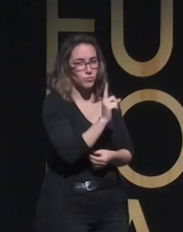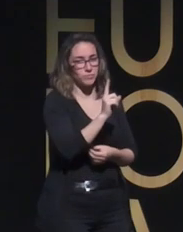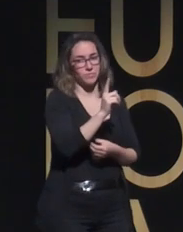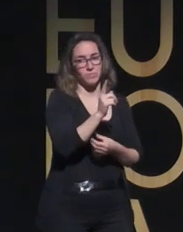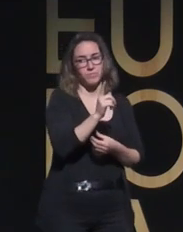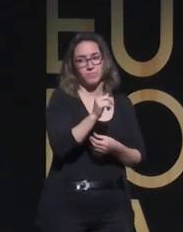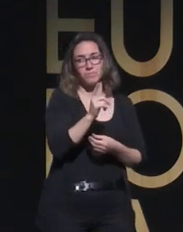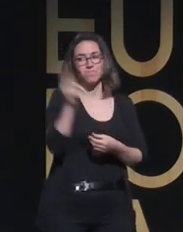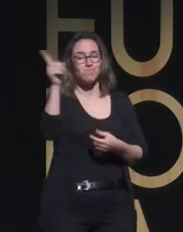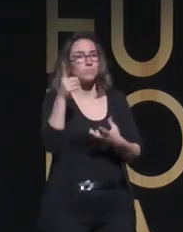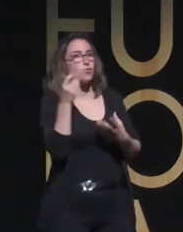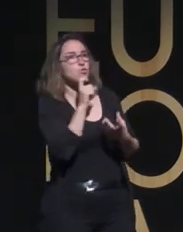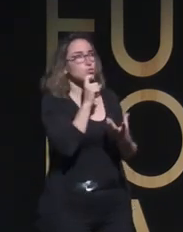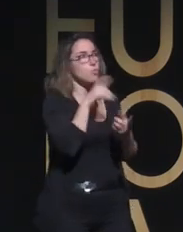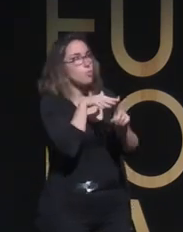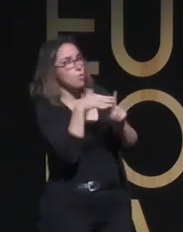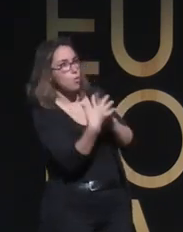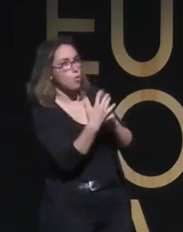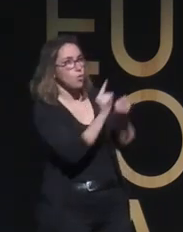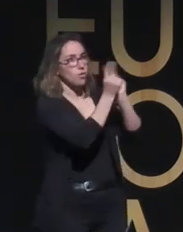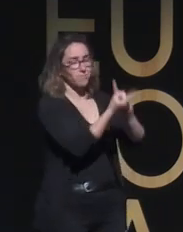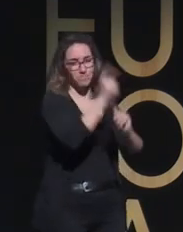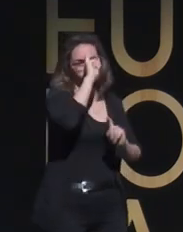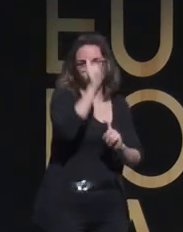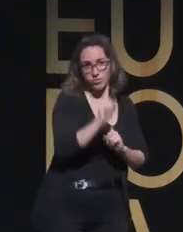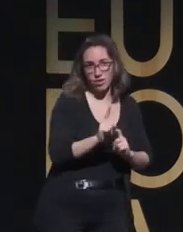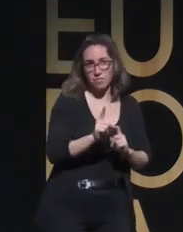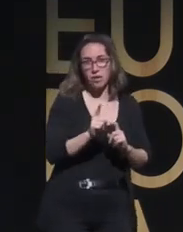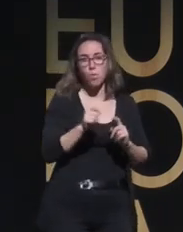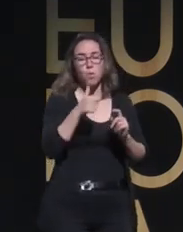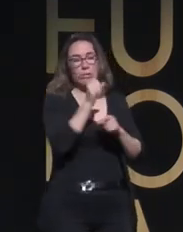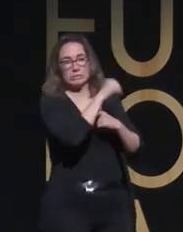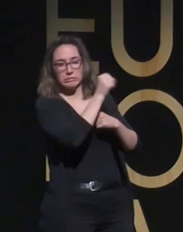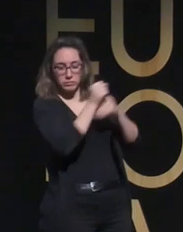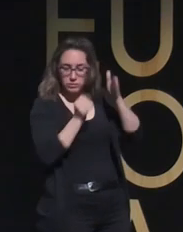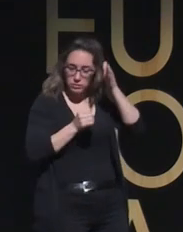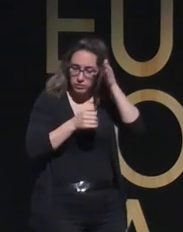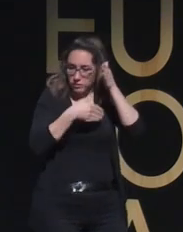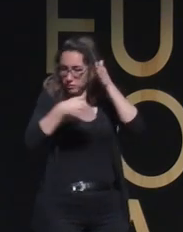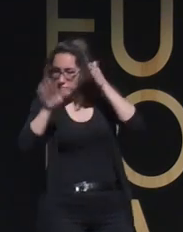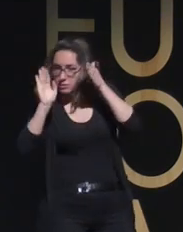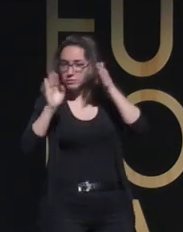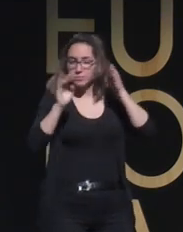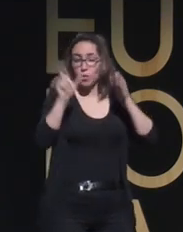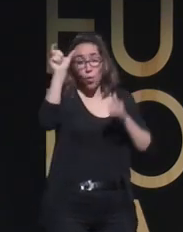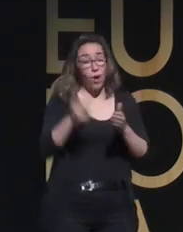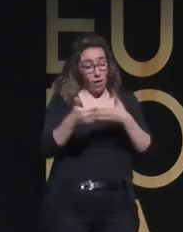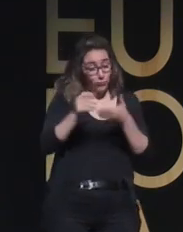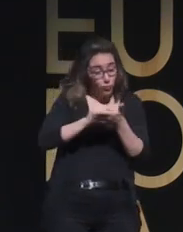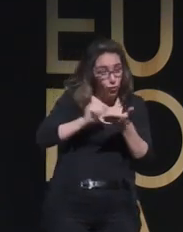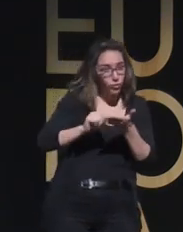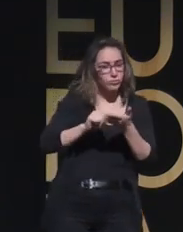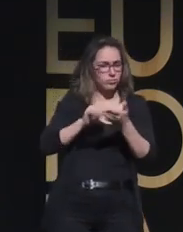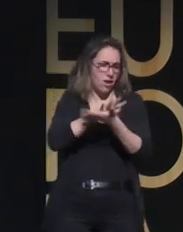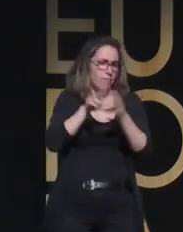pero tampoco saben cómo darle la vuelta, ¿no? Y haciendo como que no. Hay un autor, Van der Kol, que ha trabajado mucho sobre el trauma